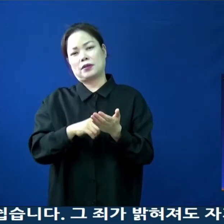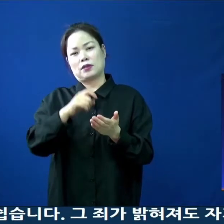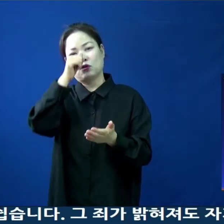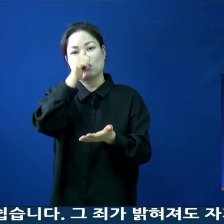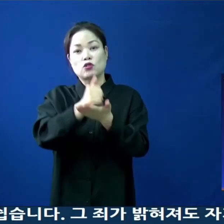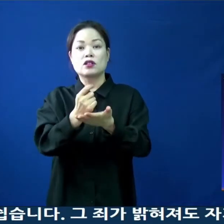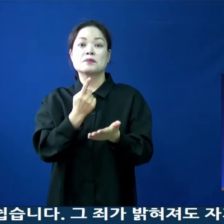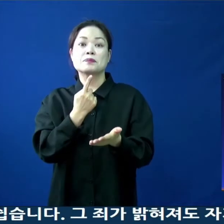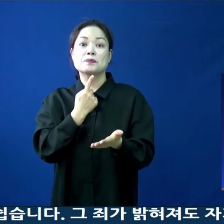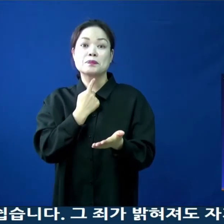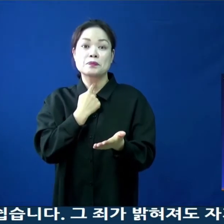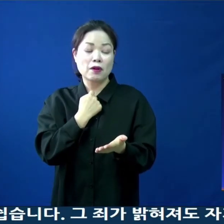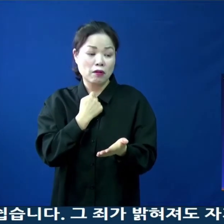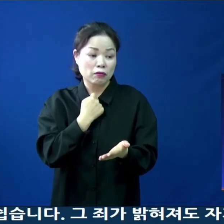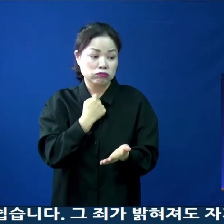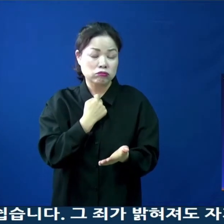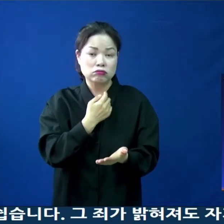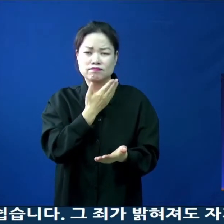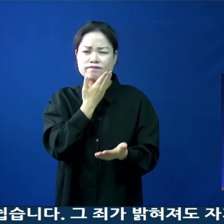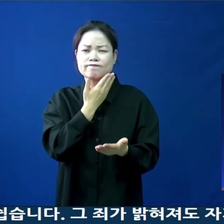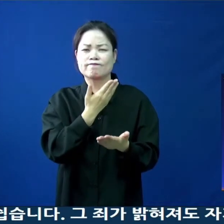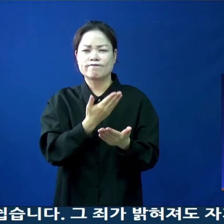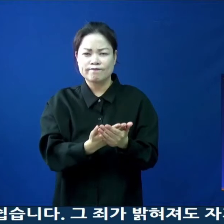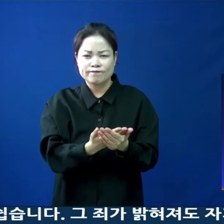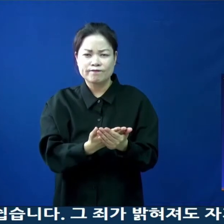범하죠. 아무튼 중요한 것은